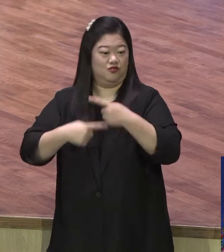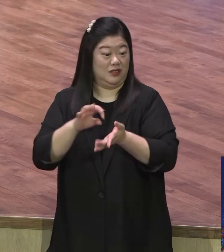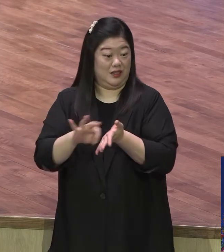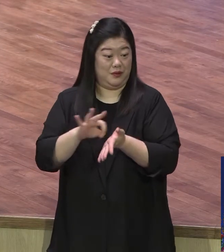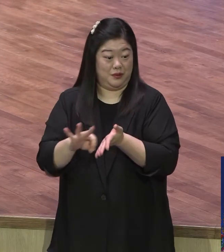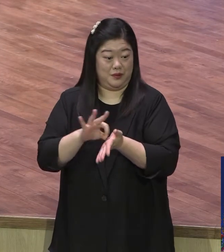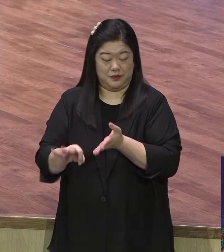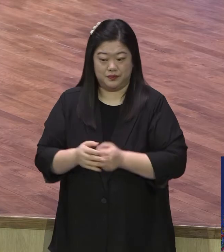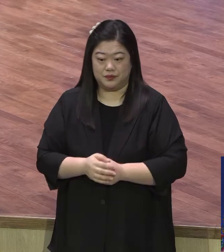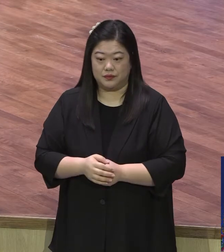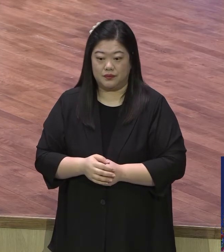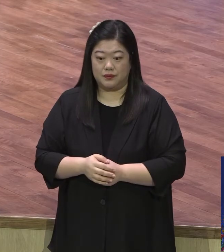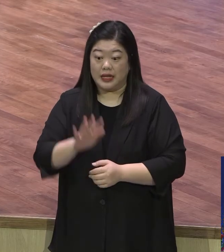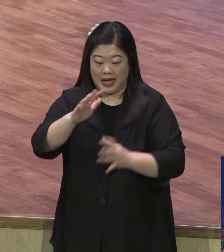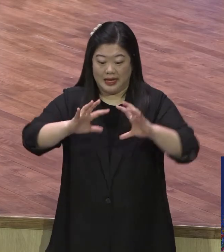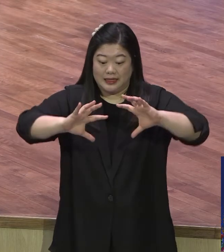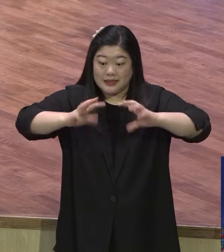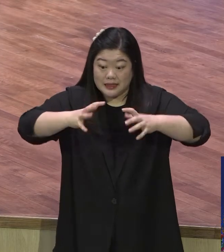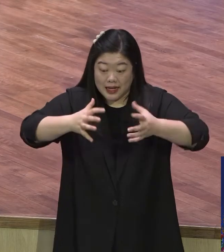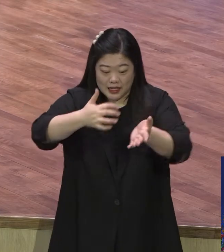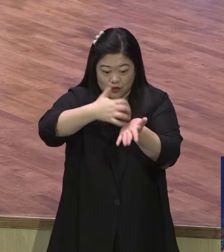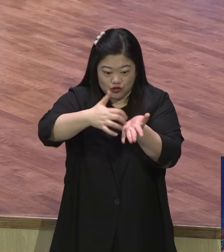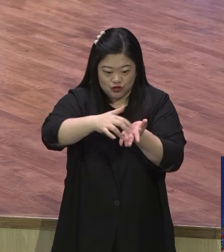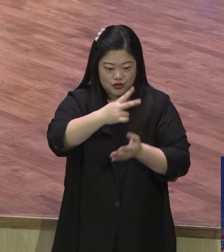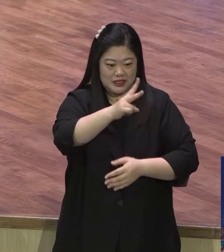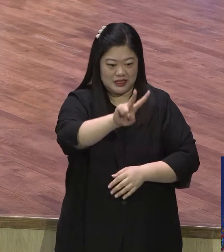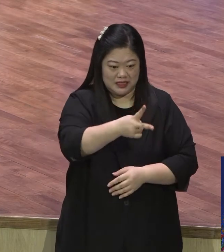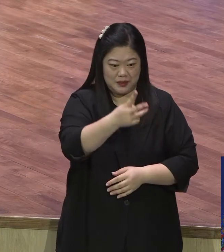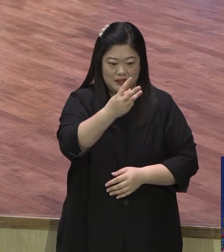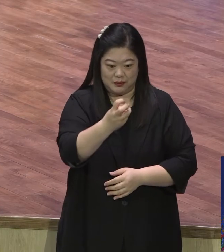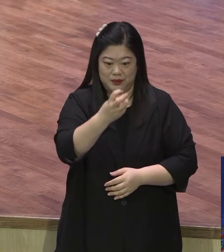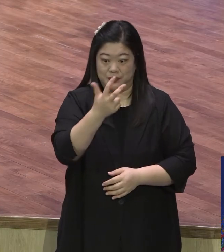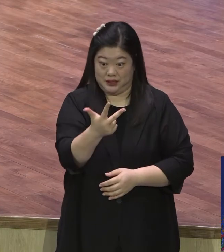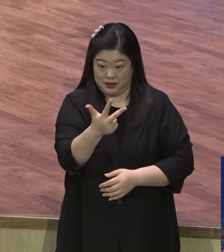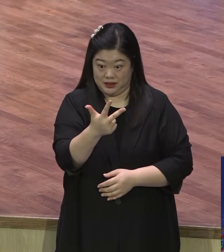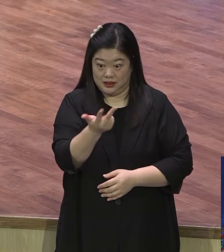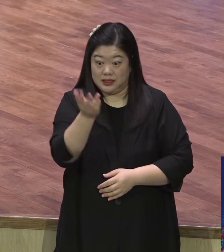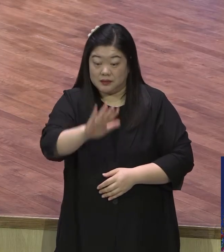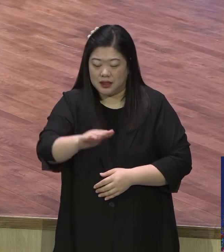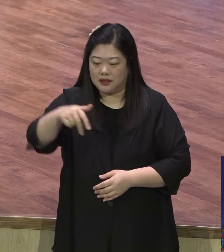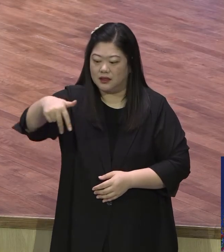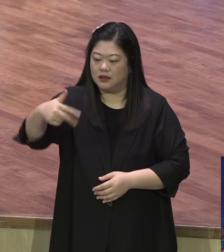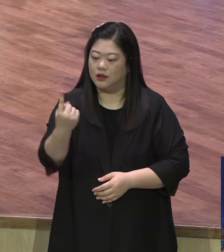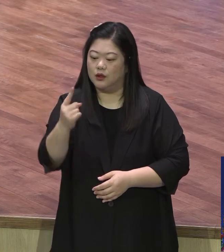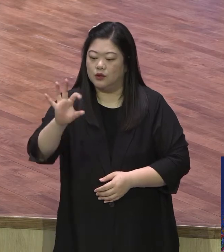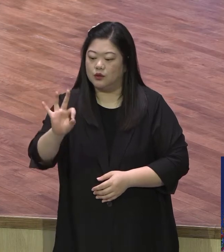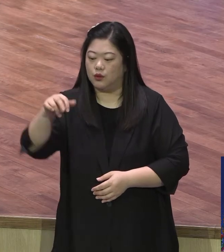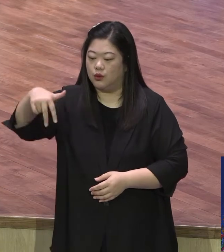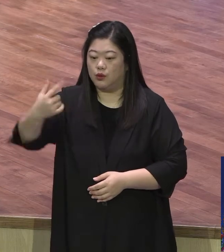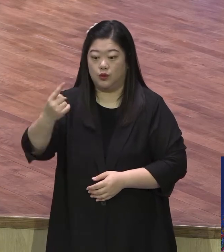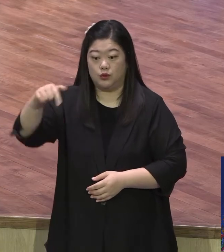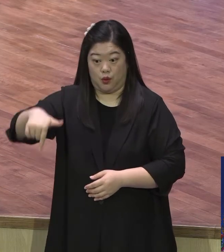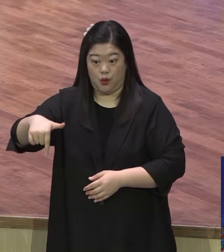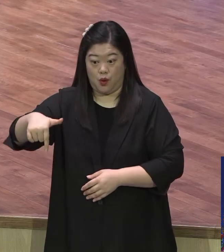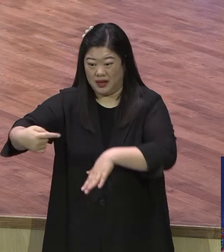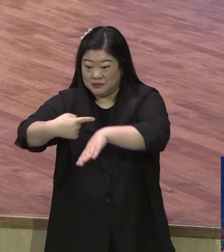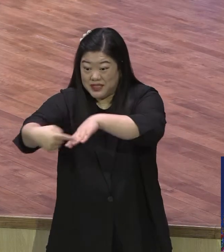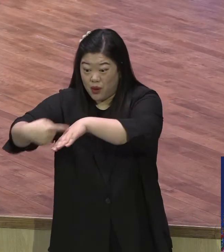이지만 종족 수에 대해서는 다양한 의견들이 있어요. 그래서 유명한 성교학자 랄프